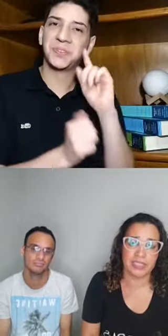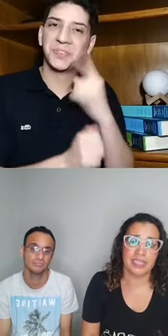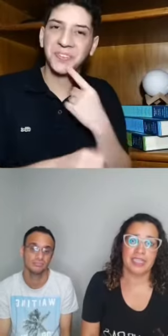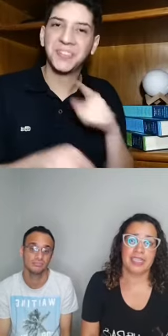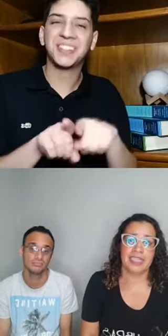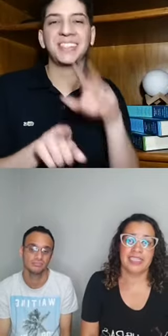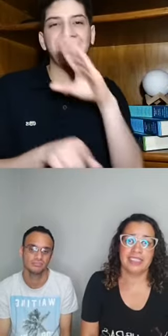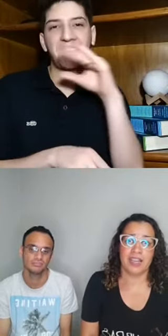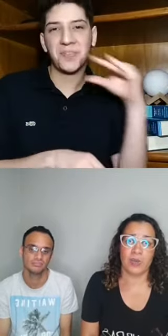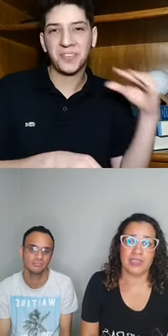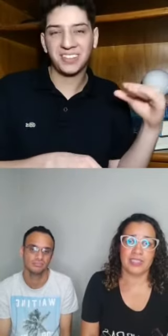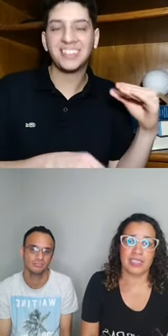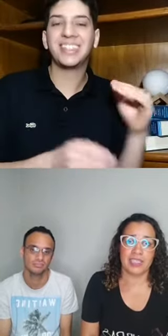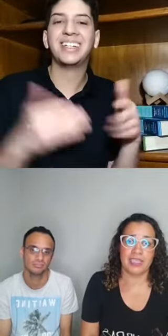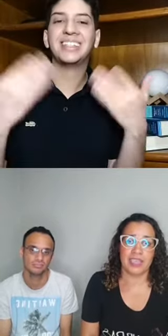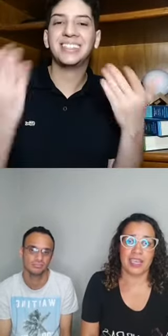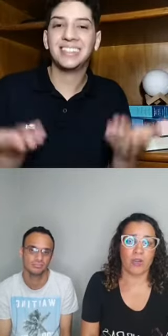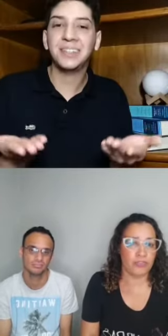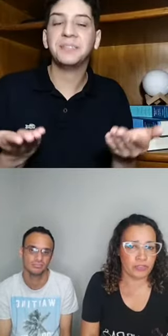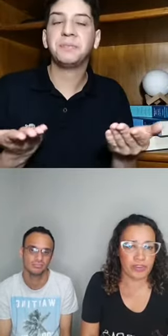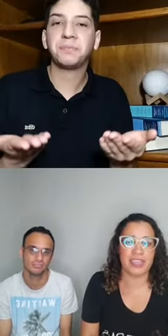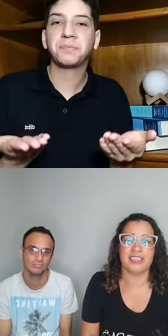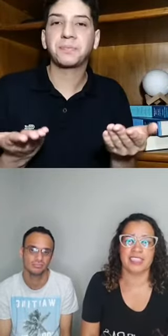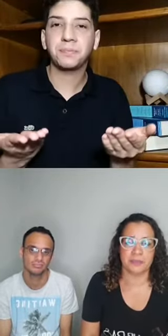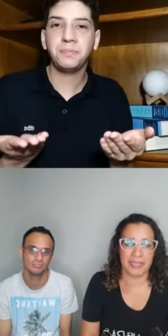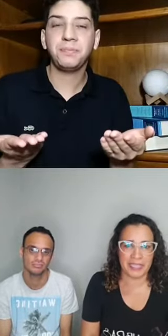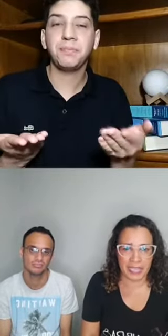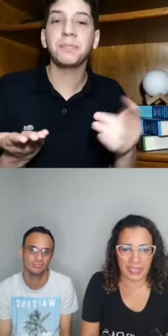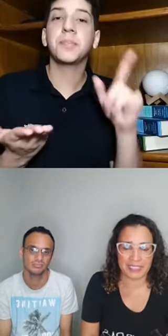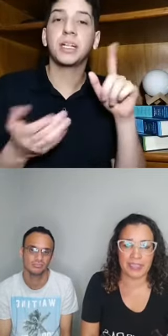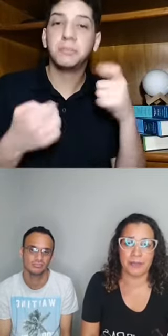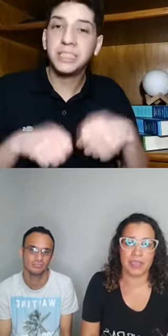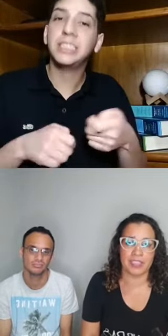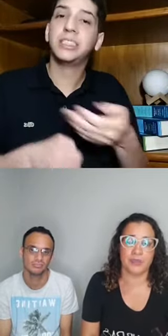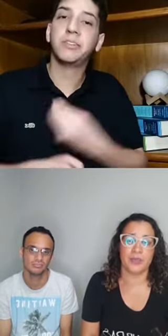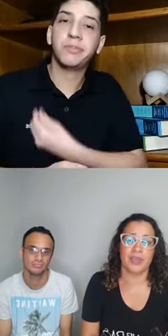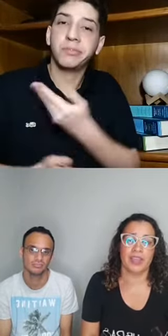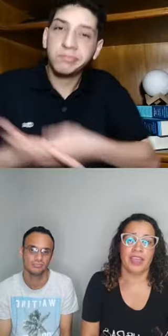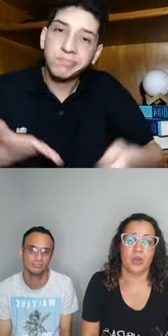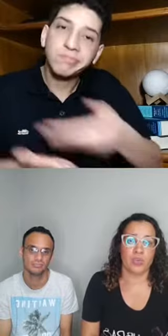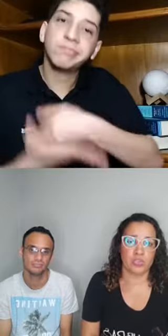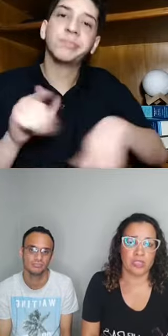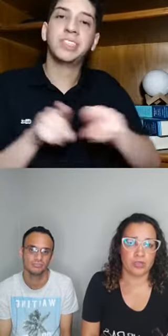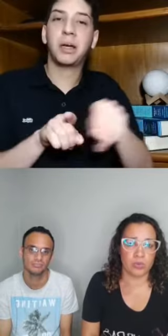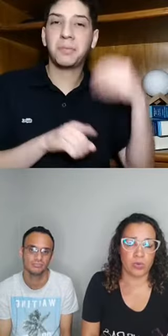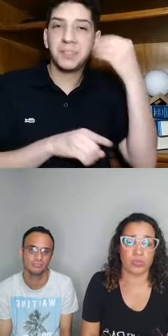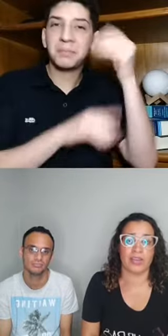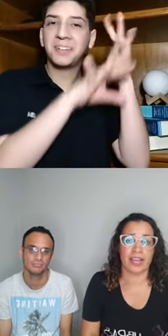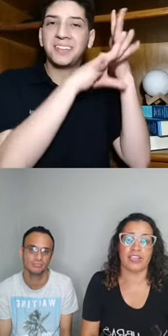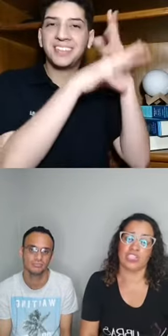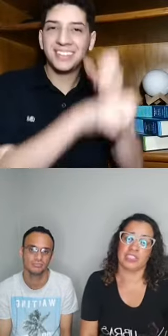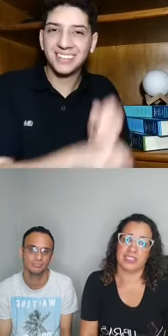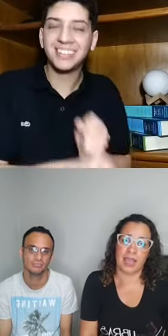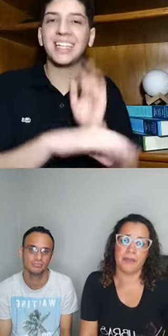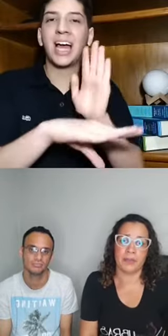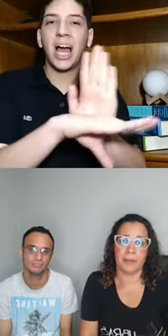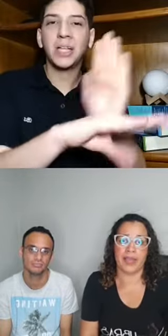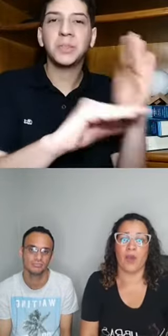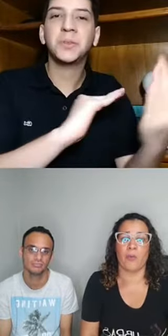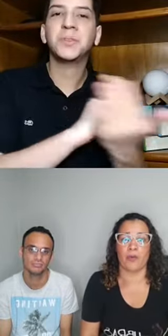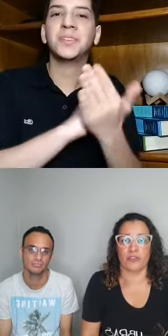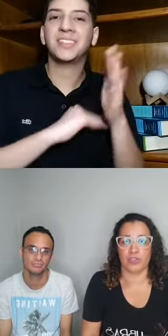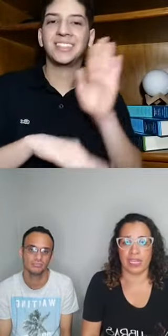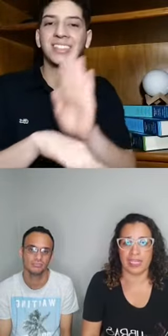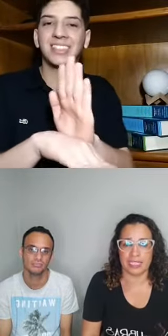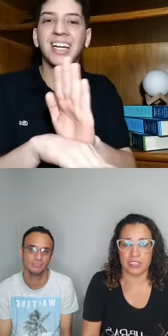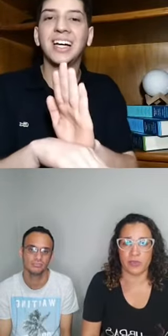funcionários. Então, assim, é convivência, é experiência mesmo. é um ajudando o outro. Cara, a gente sabe separar